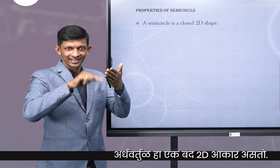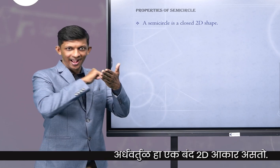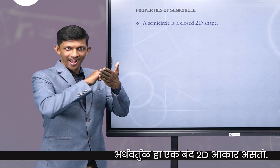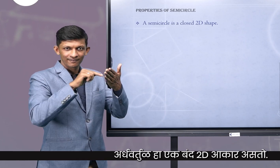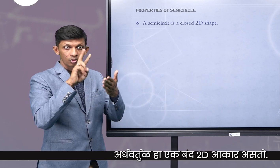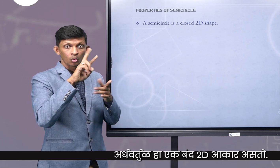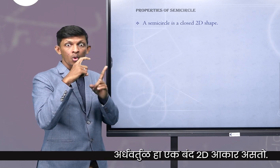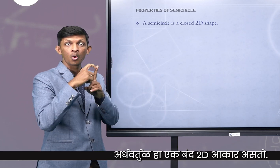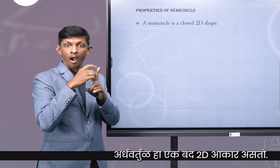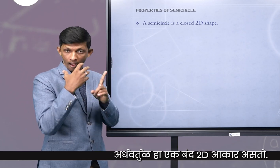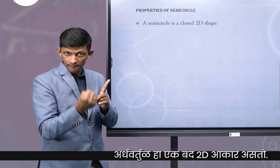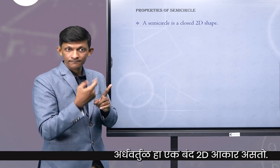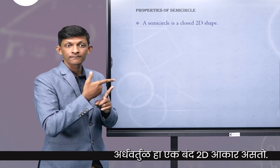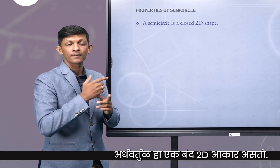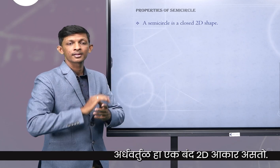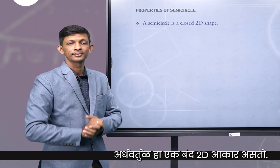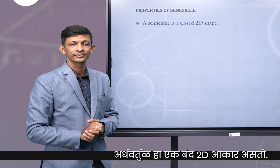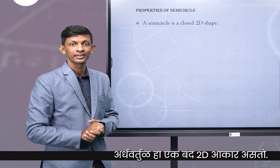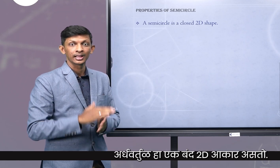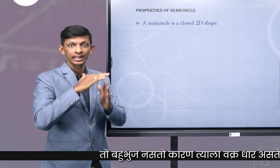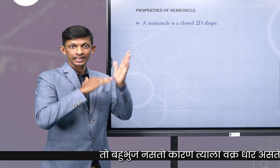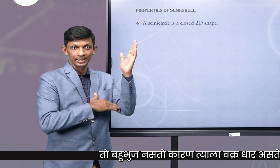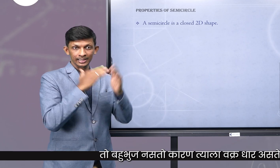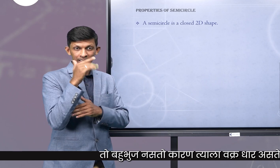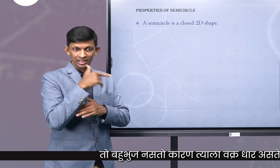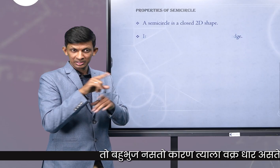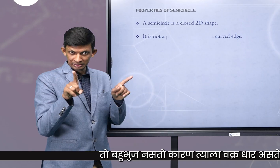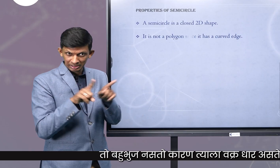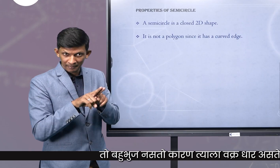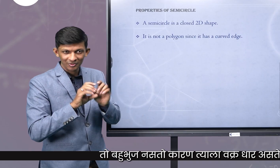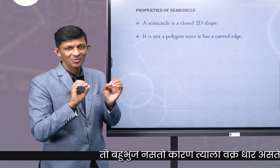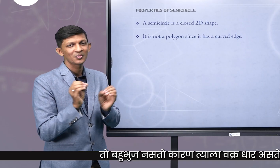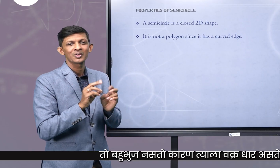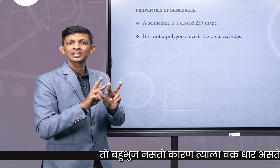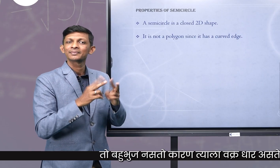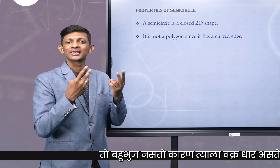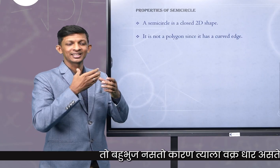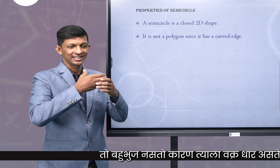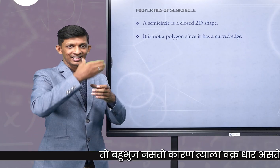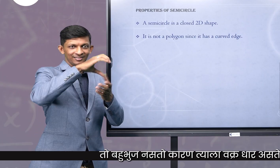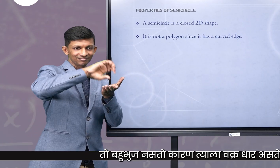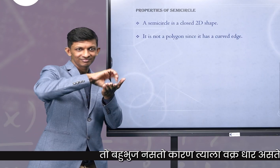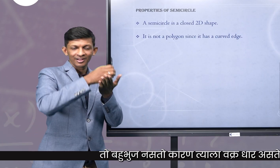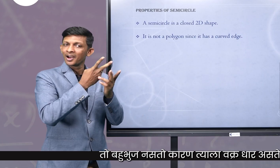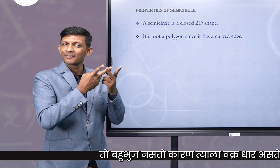अर्धवर्तुळ हा एक बंद 2D आकार असतो. तो बहुभुज नसतो कारण त्याला वक्र धार असते.